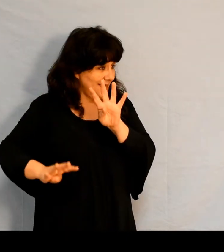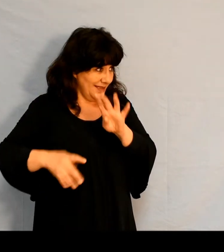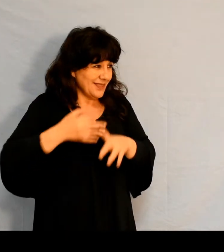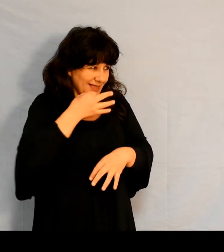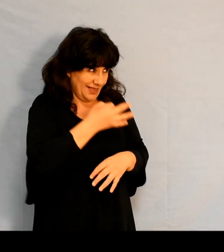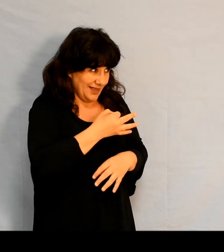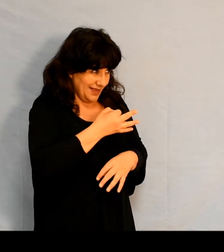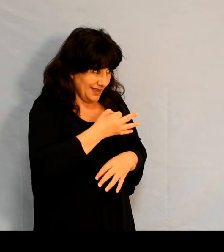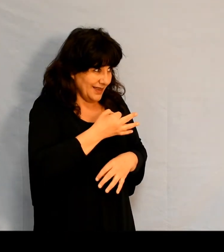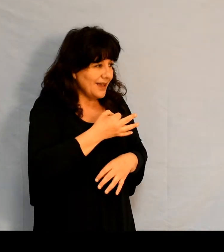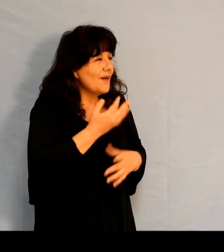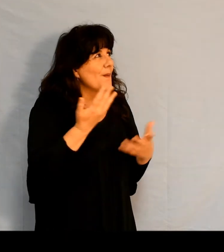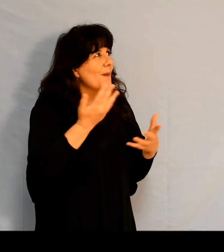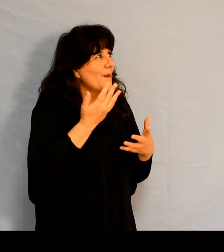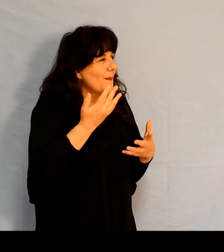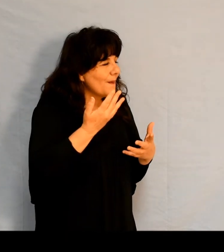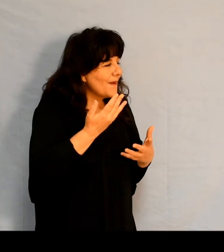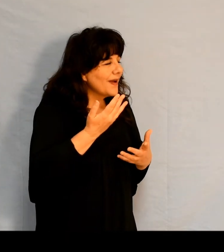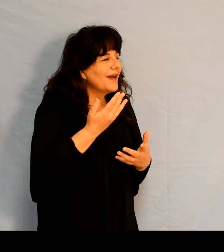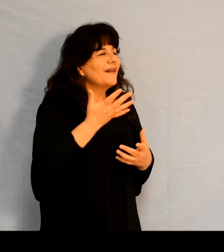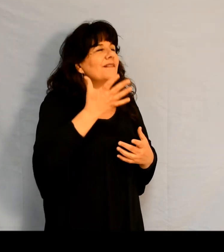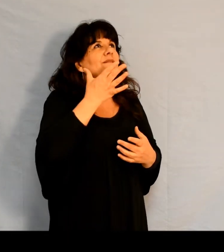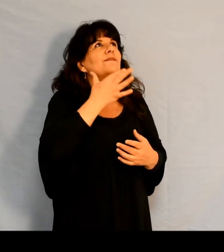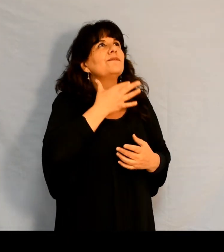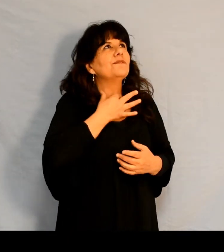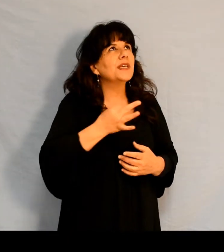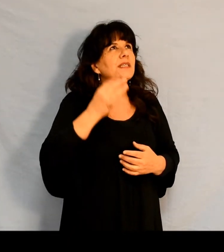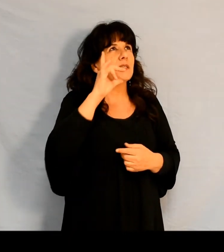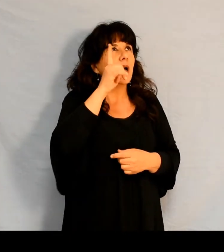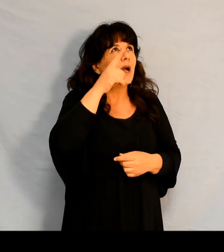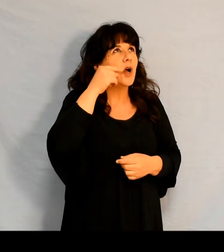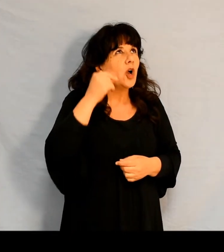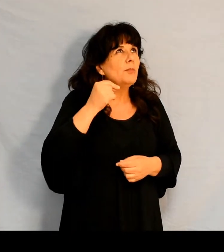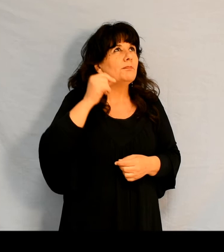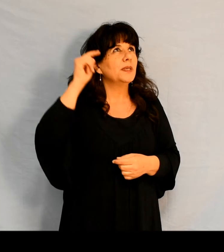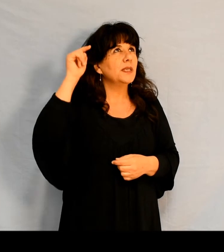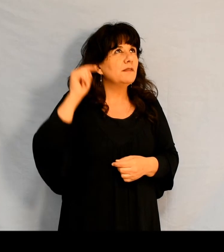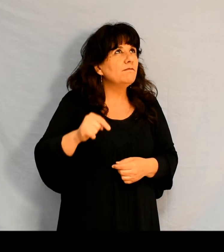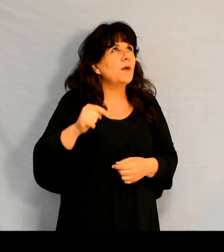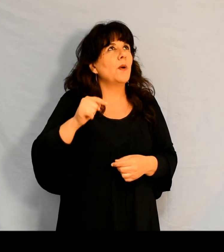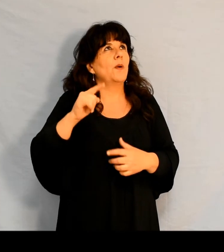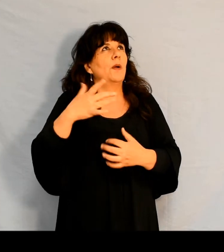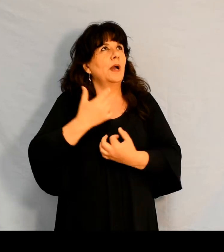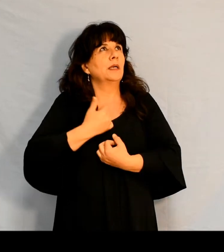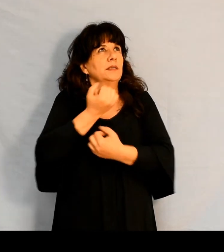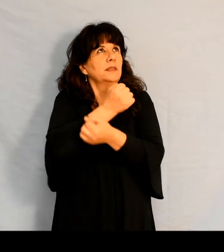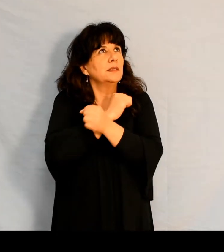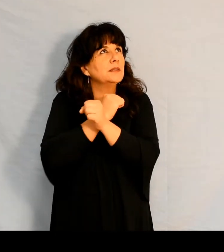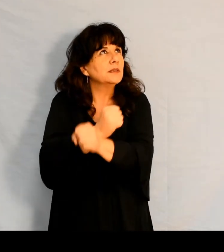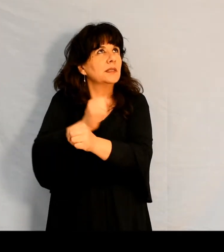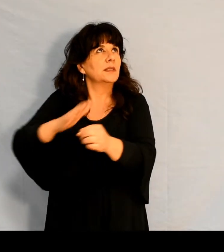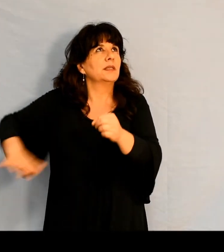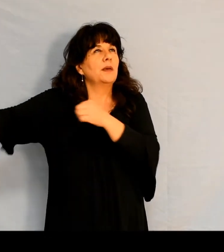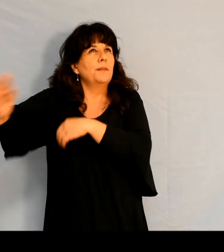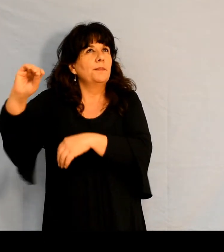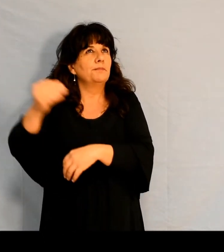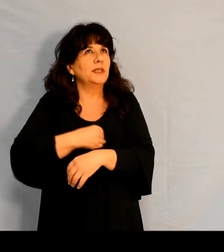Il faut que le Fils de l'homme soit livré aux mains des pécheurs, qu'il soit crucifié, et que